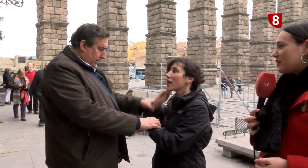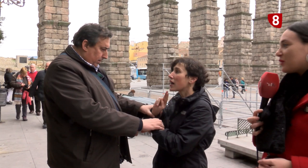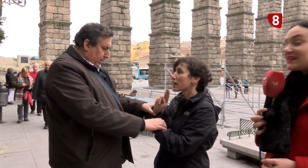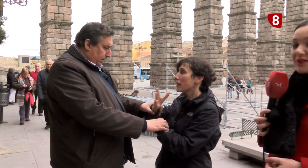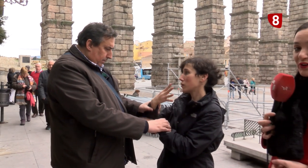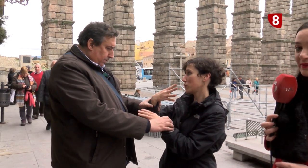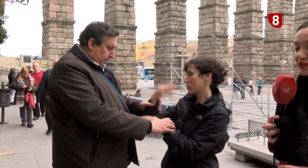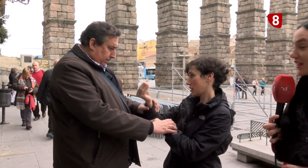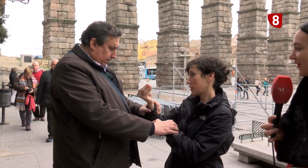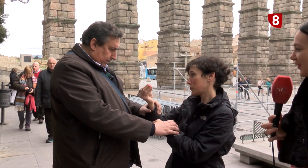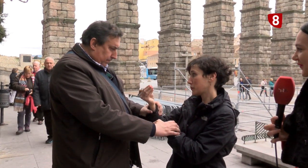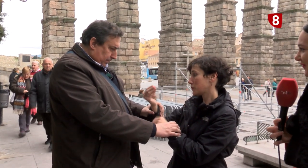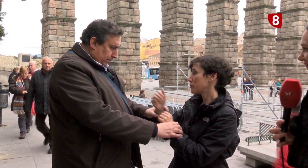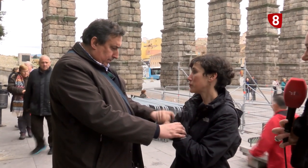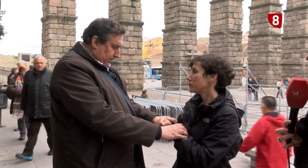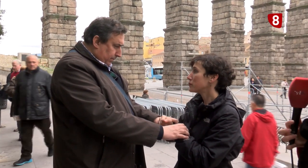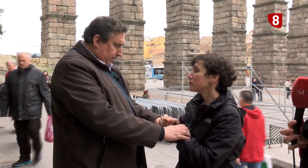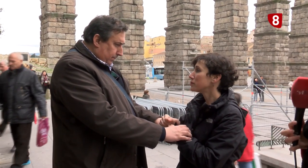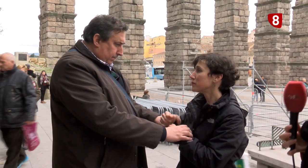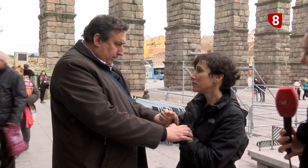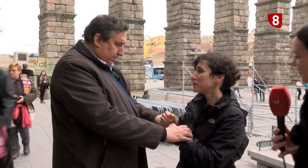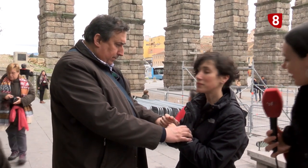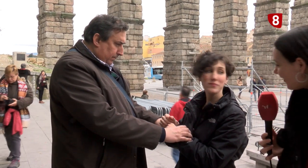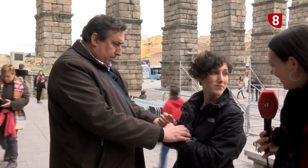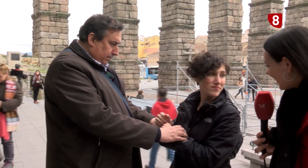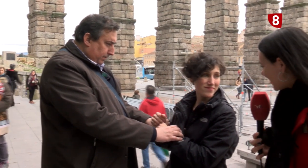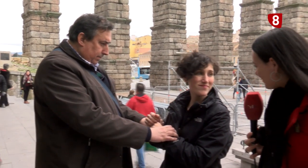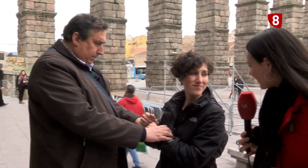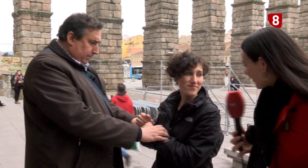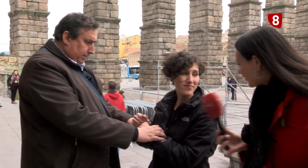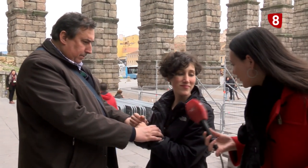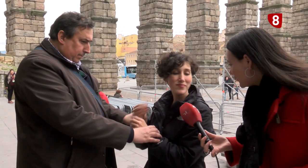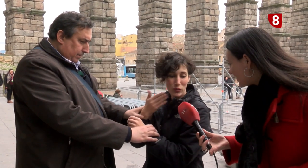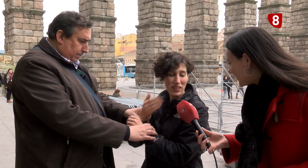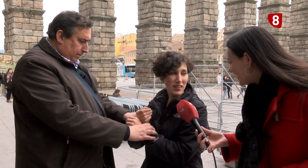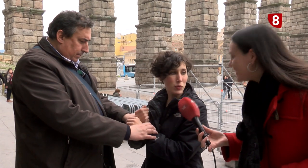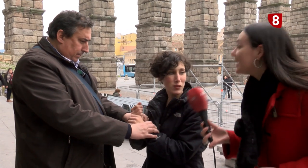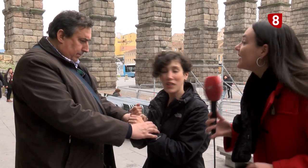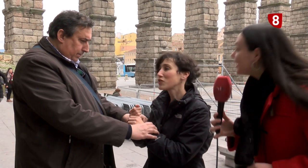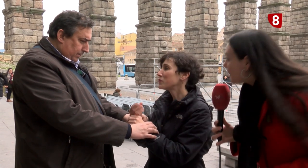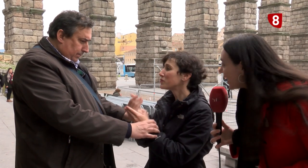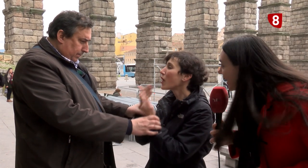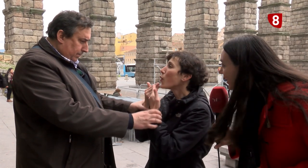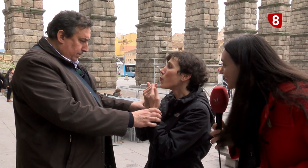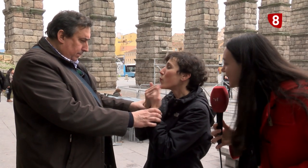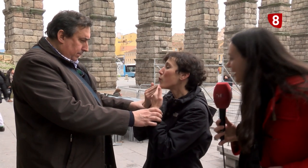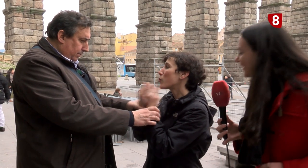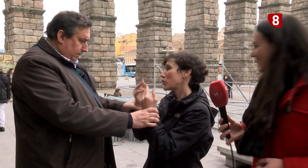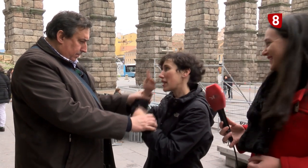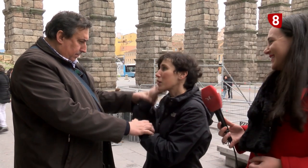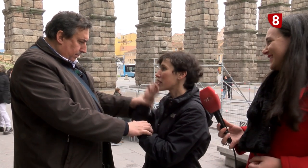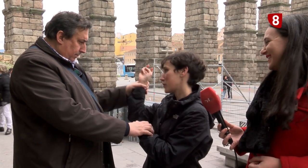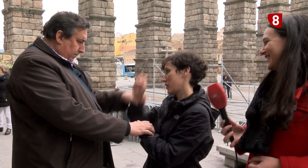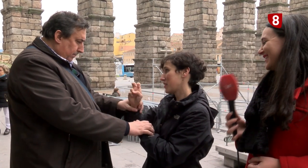pueda saber lo que estamos diciendo fernanda gracias por estar con nosotros muchas gracias miguelangel gracias